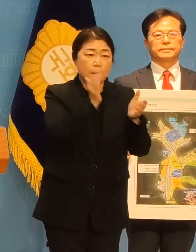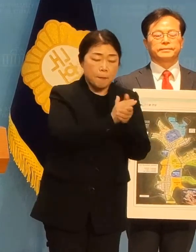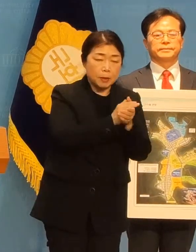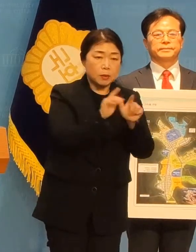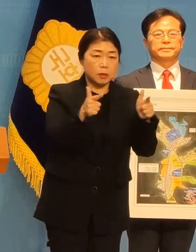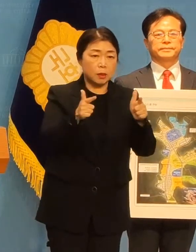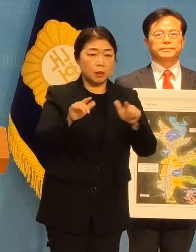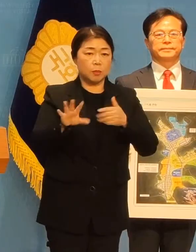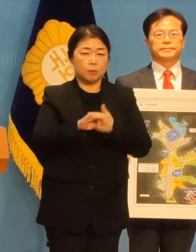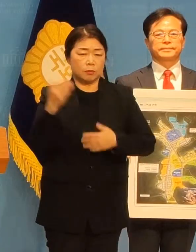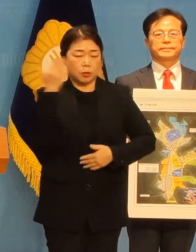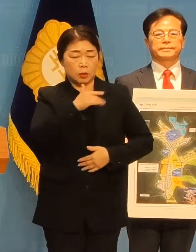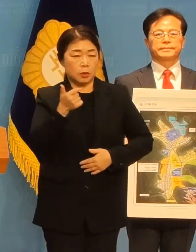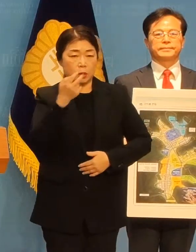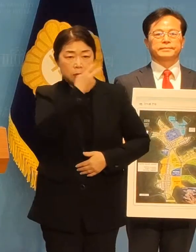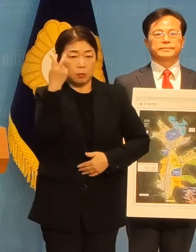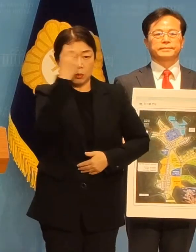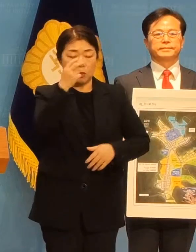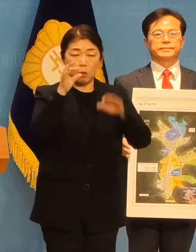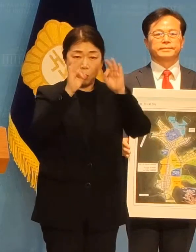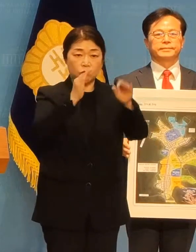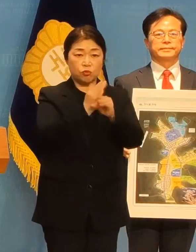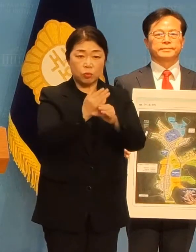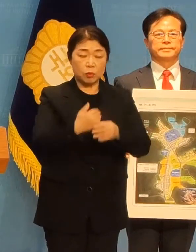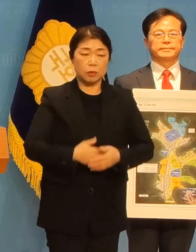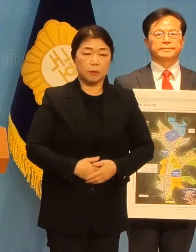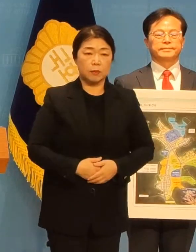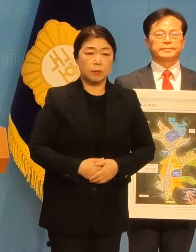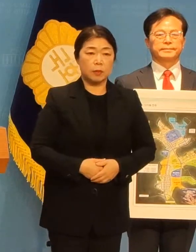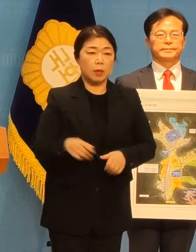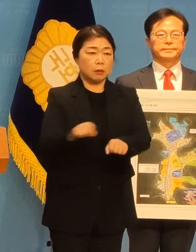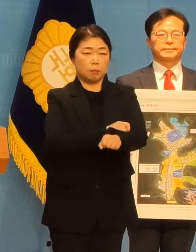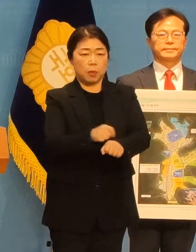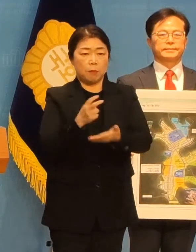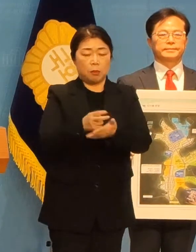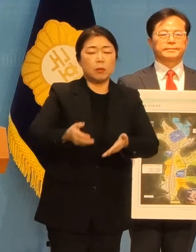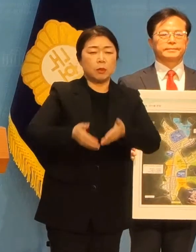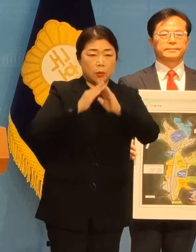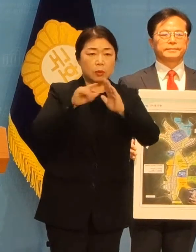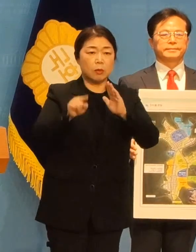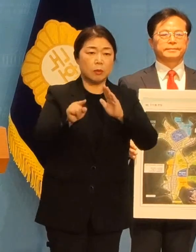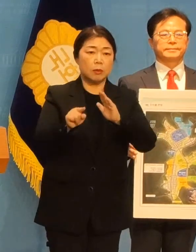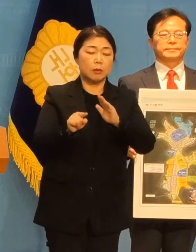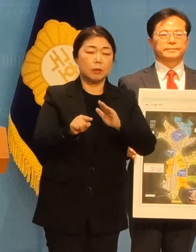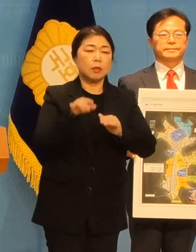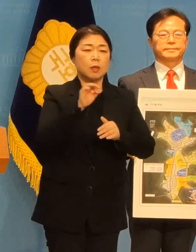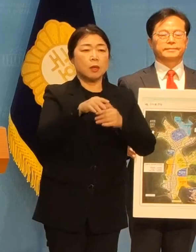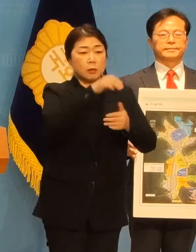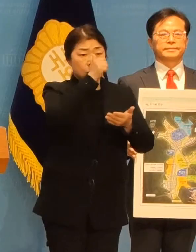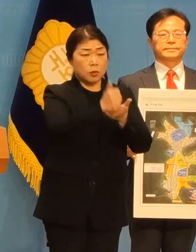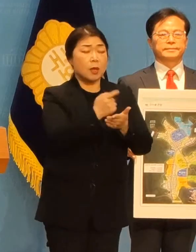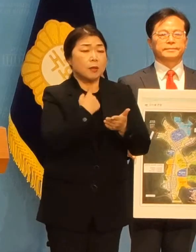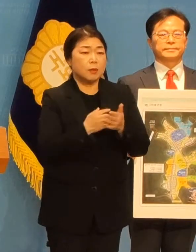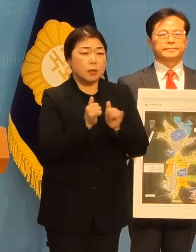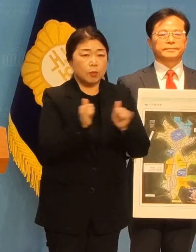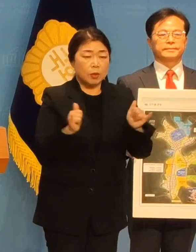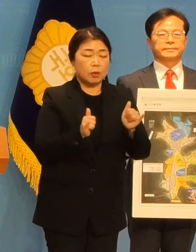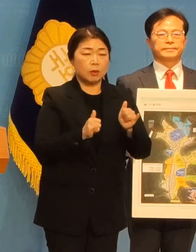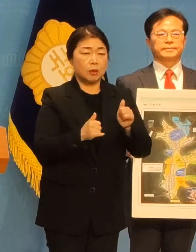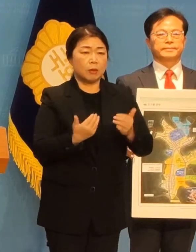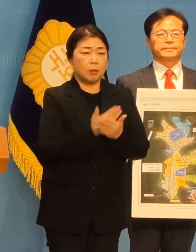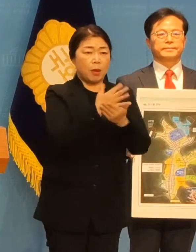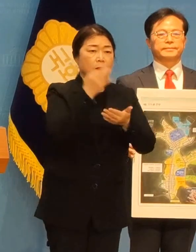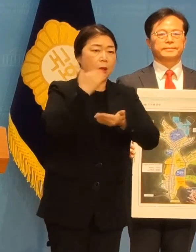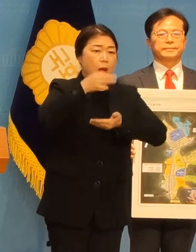진상규명을 통해서 대장동 범죄 수익 환수 특별법 제정을 통해서 범죄자들이 안전한 나라가